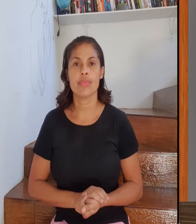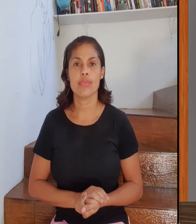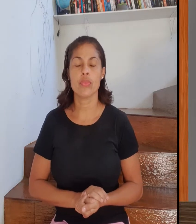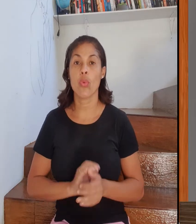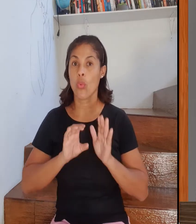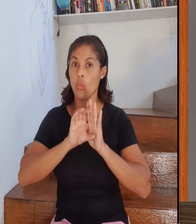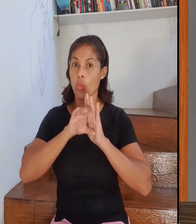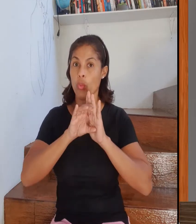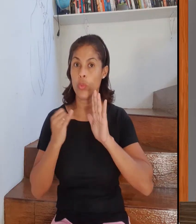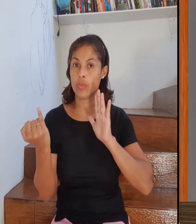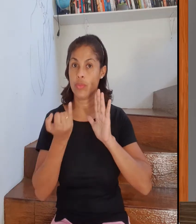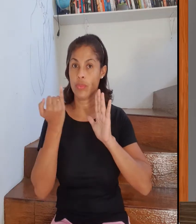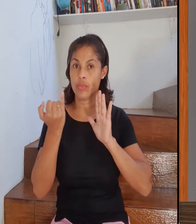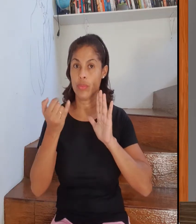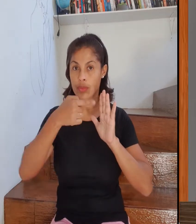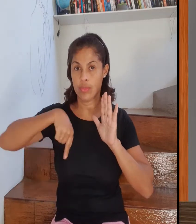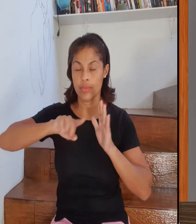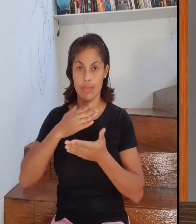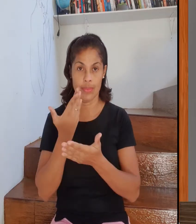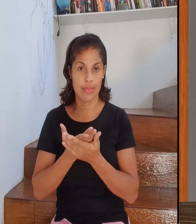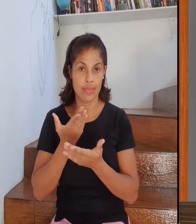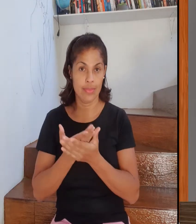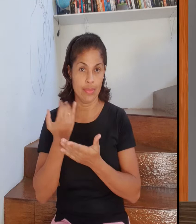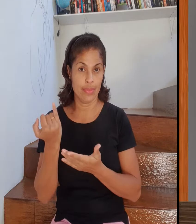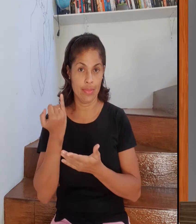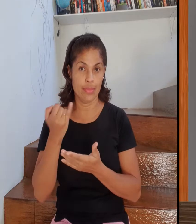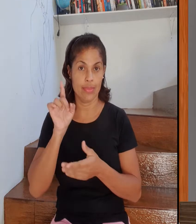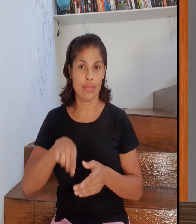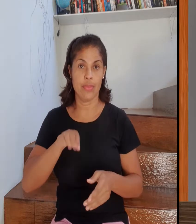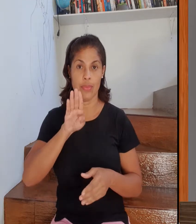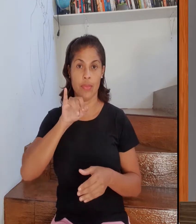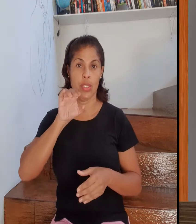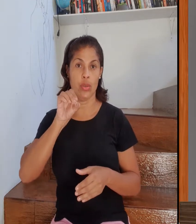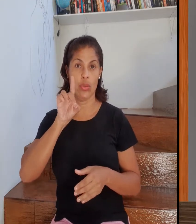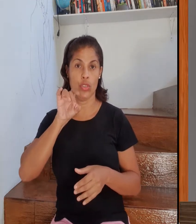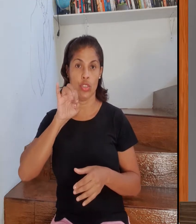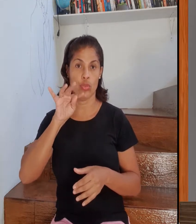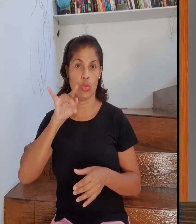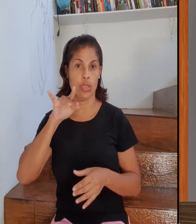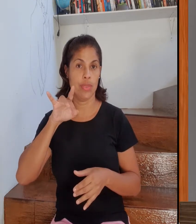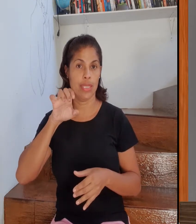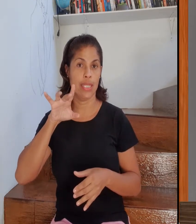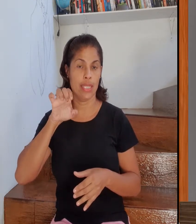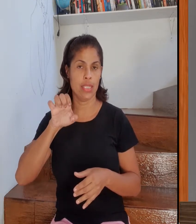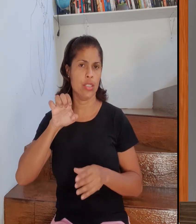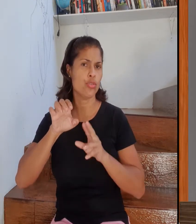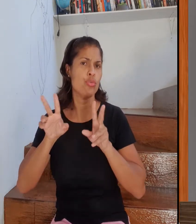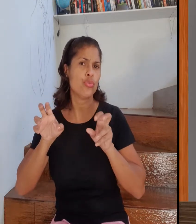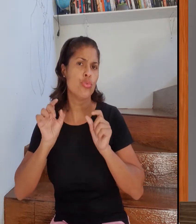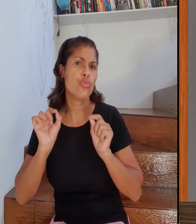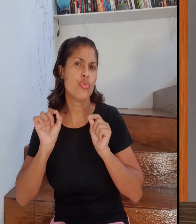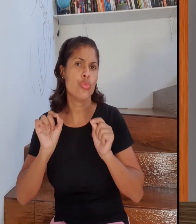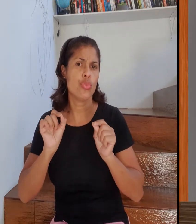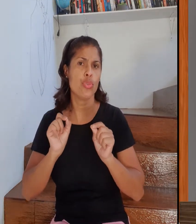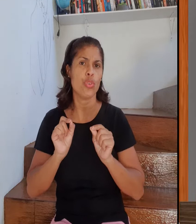Um conceito muito importante para nossos estudos é a biodisponibilidade, que é definida como a fração